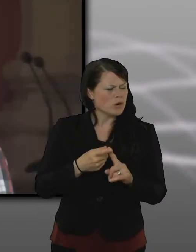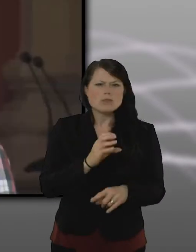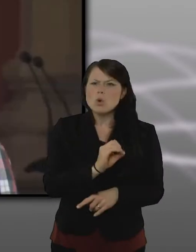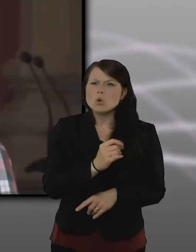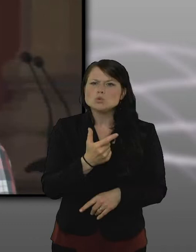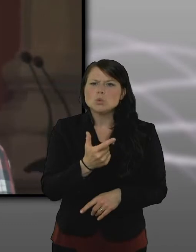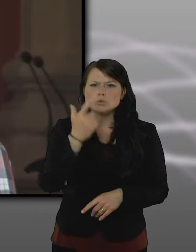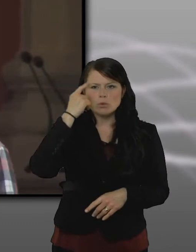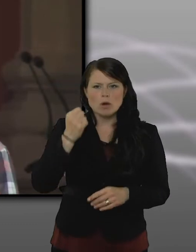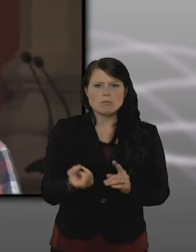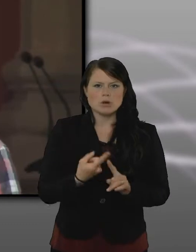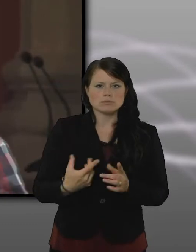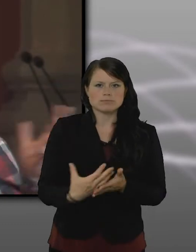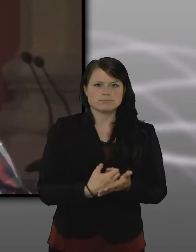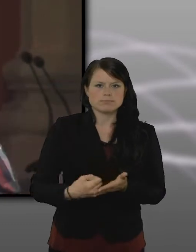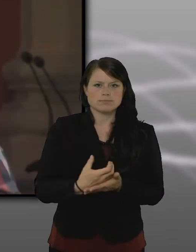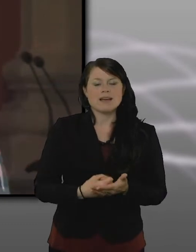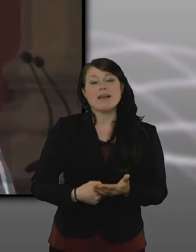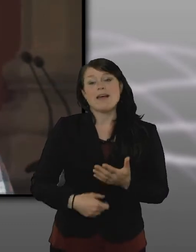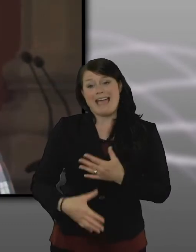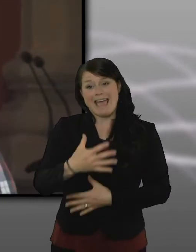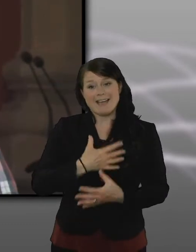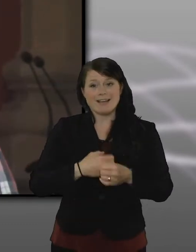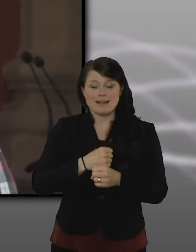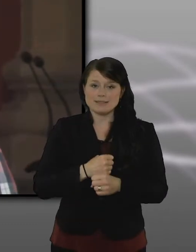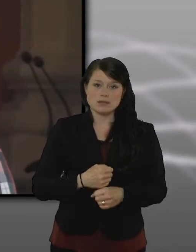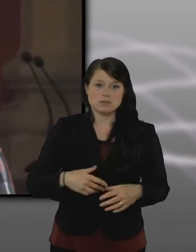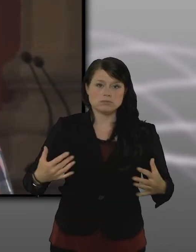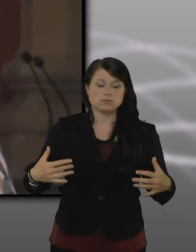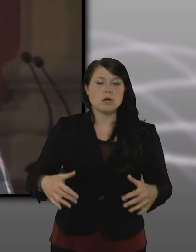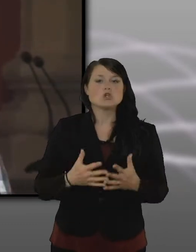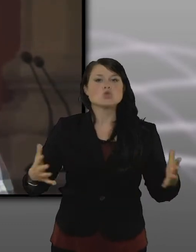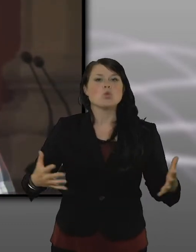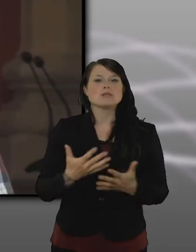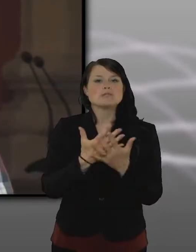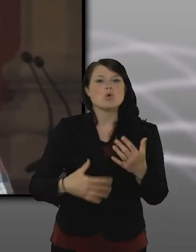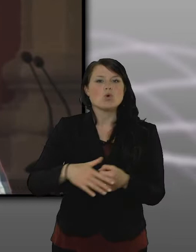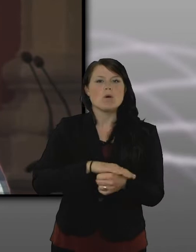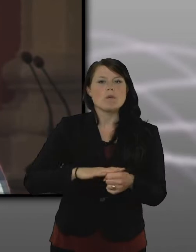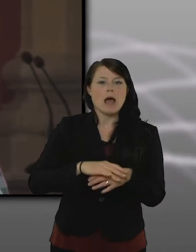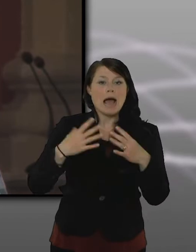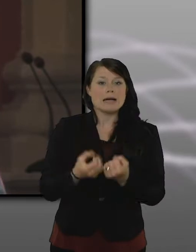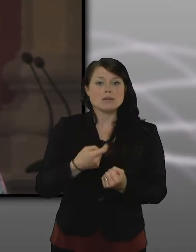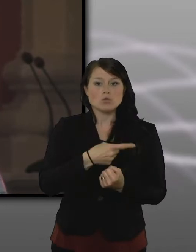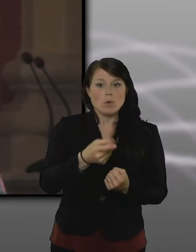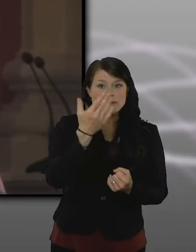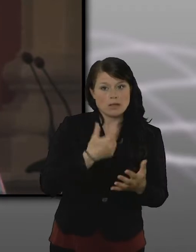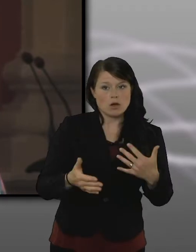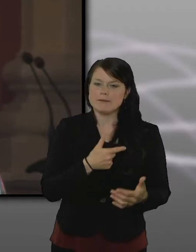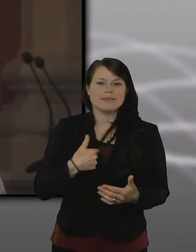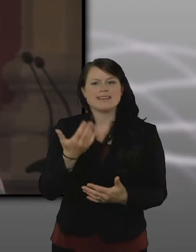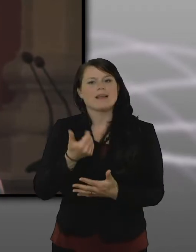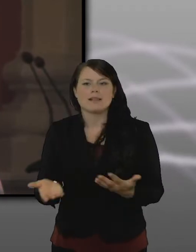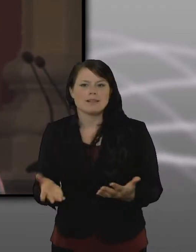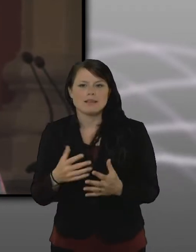och dra in pengar. England är ett gigantiskt mycket större språkområde så allting som de kan göra kan inte vi göra. Det